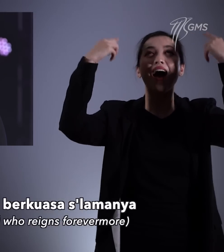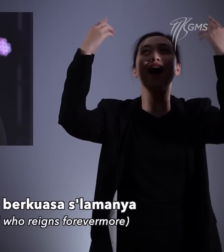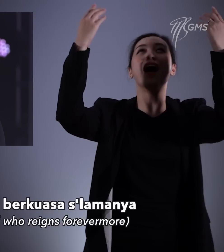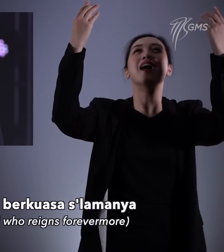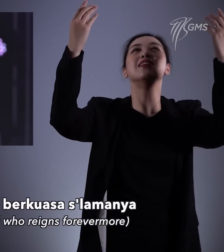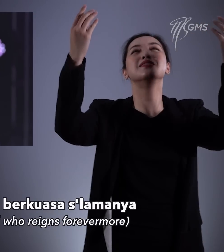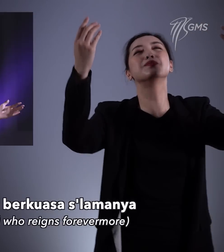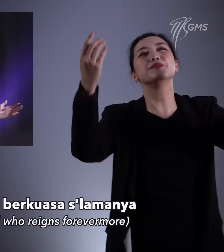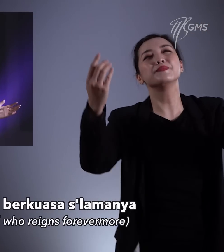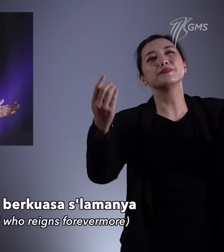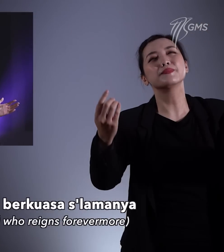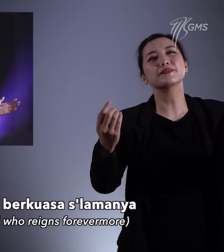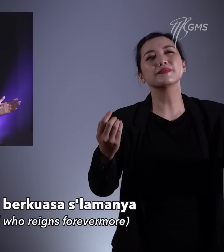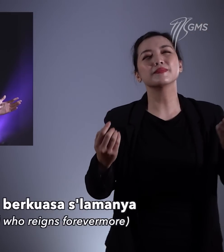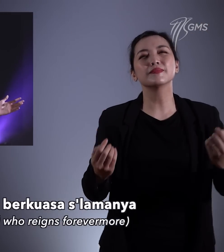domba,